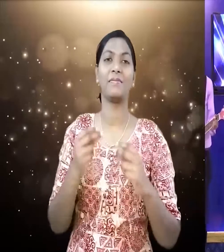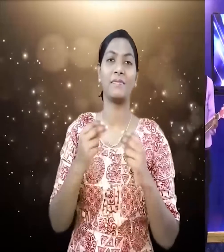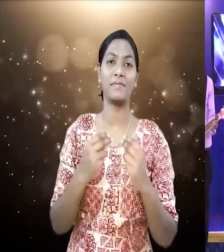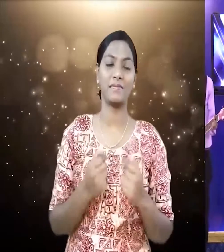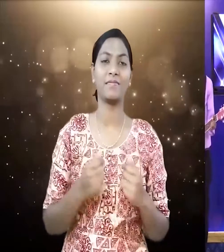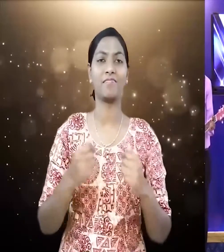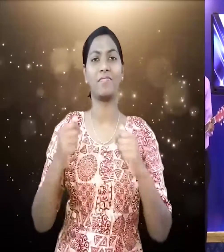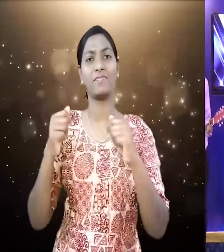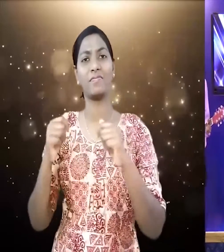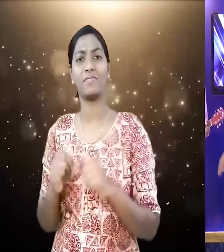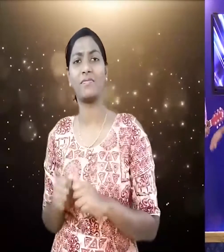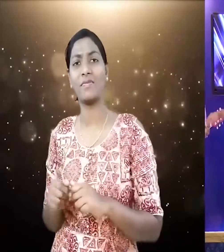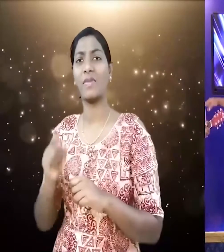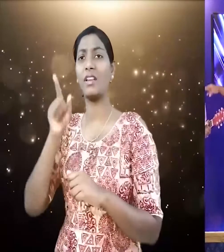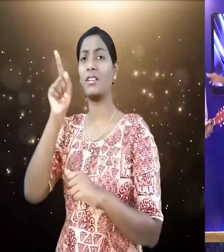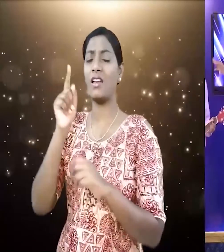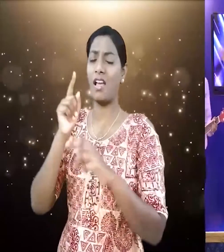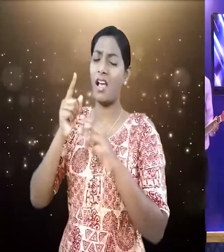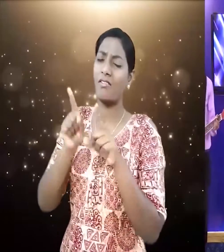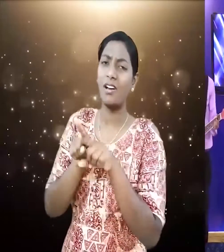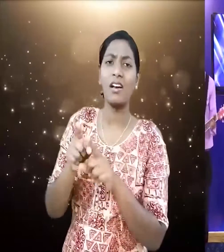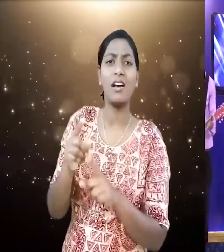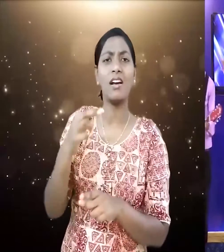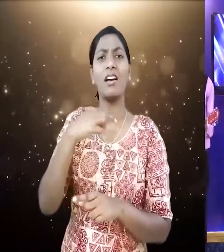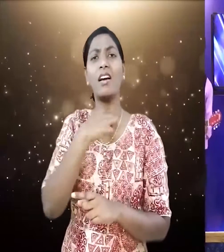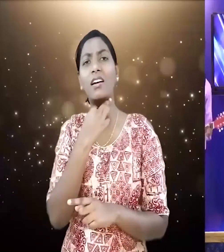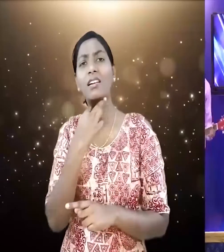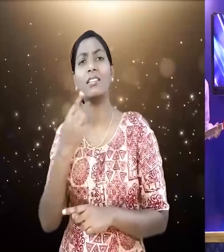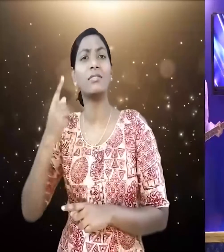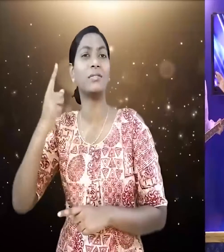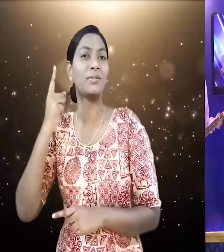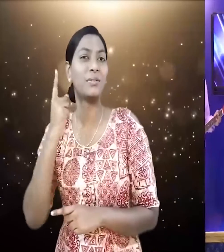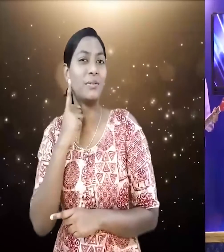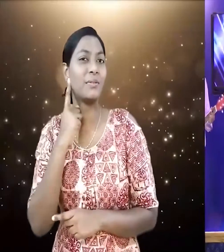जैसे तेरी मैं आवाज सुनूं, तेरी मैं